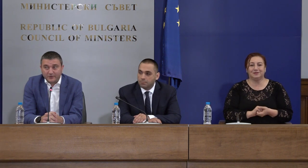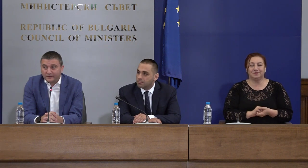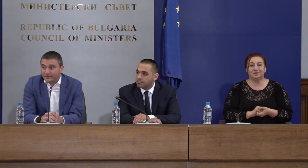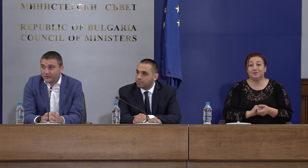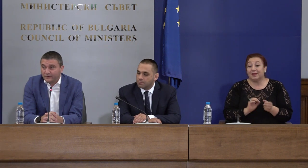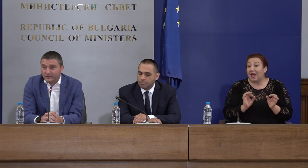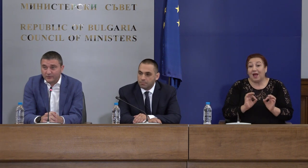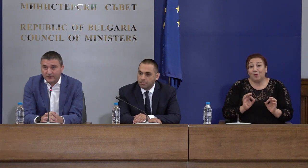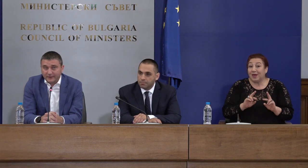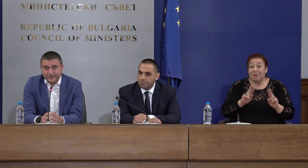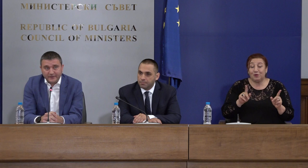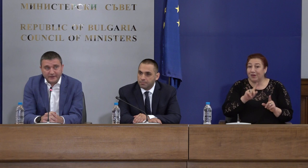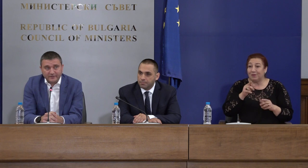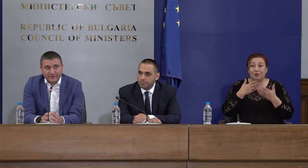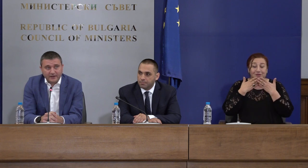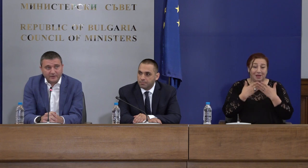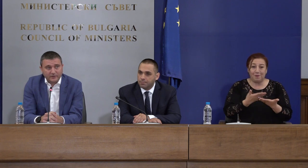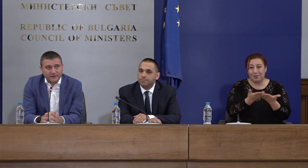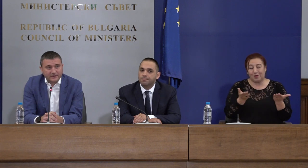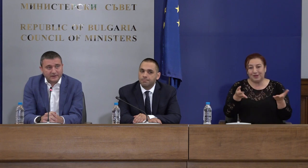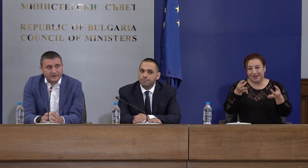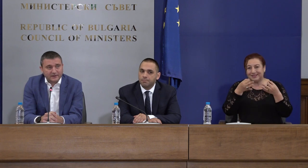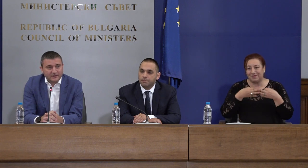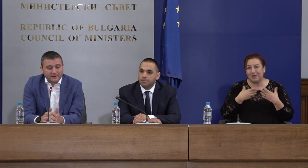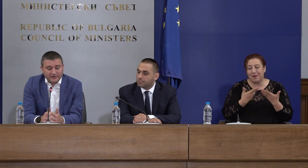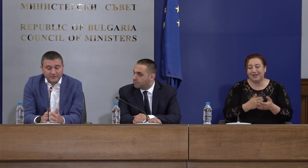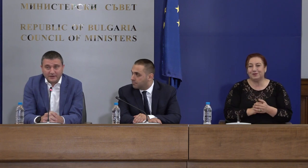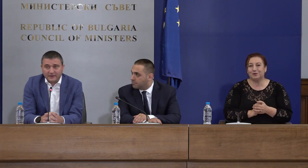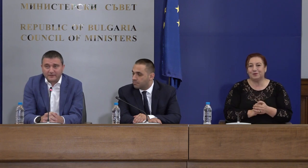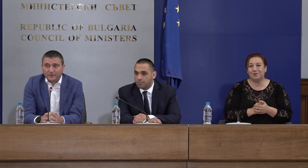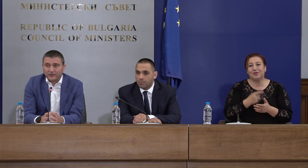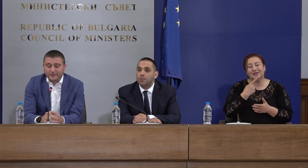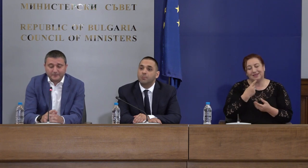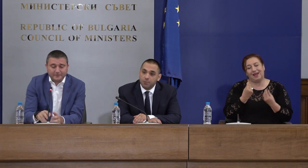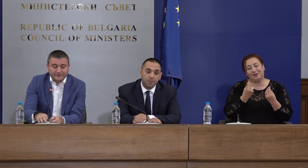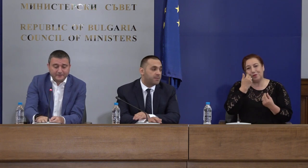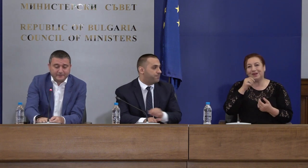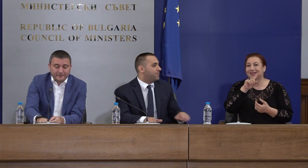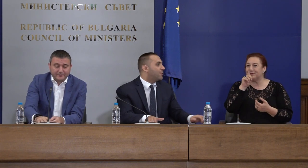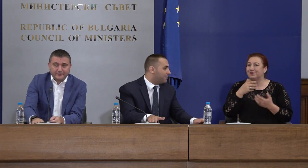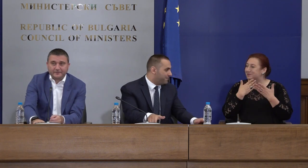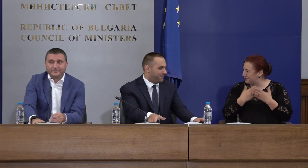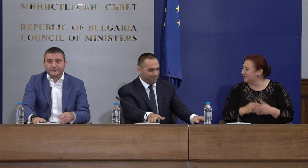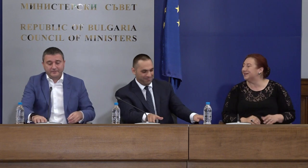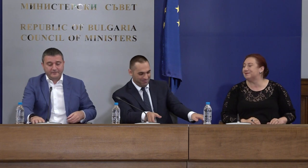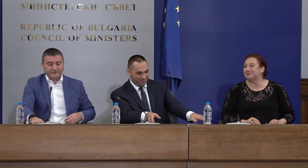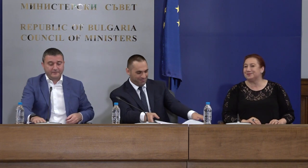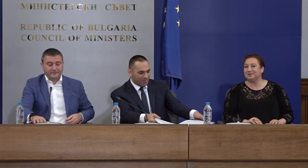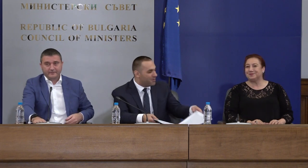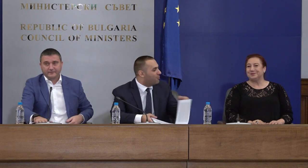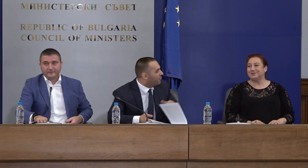Ако няма други въпроси, ви благодаря и за вниманието, и за смислените въпроси.